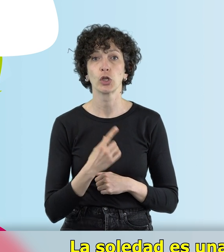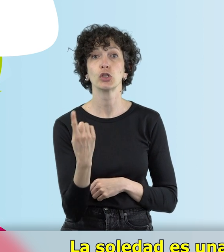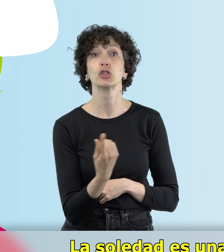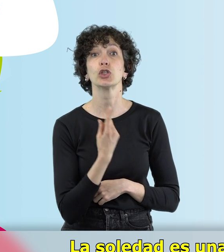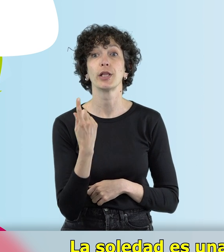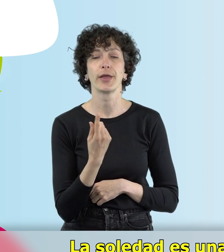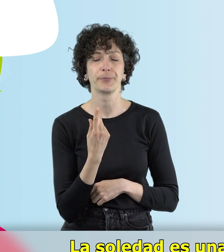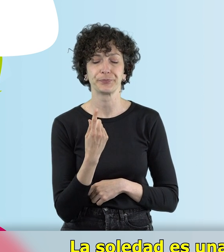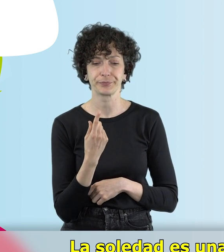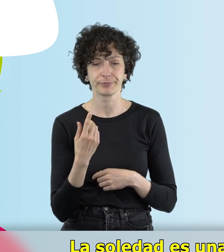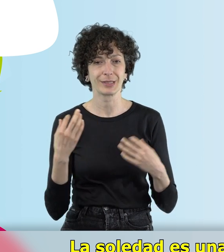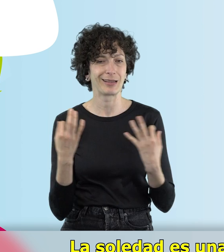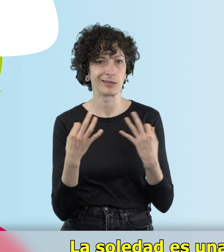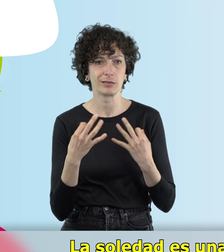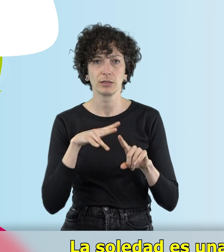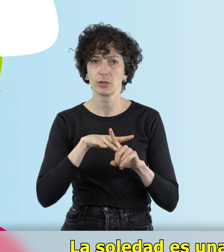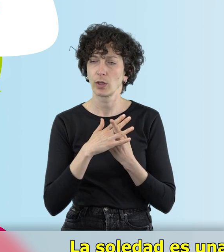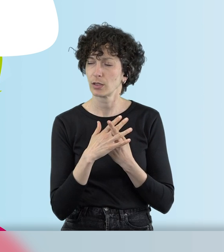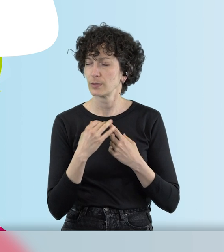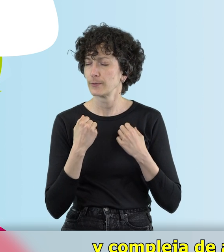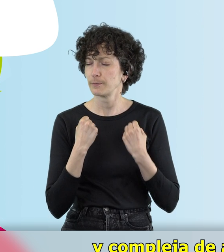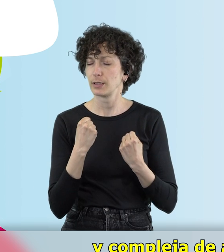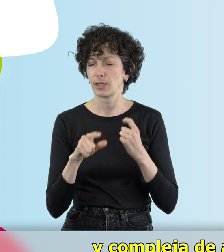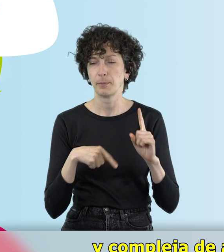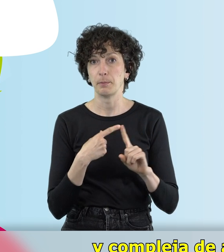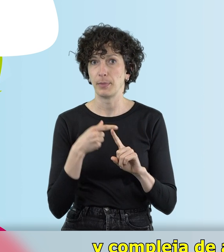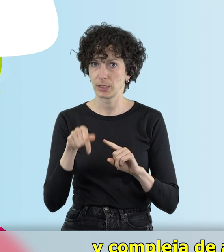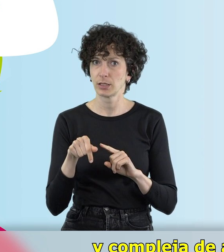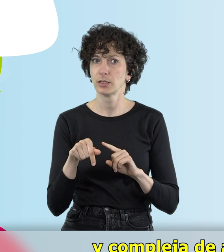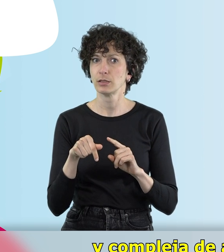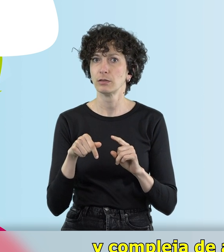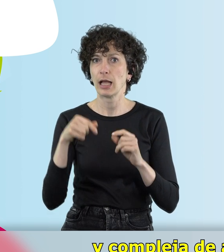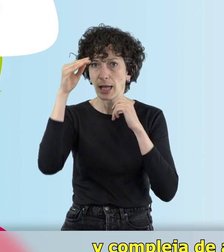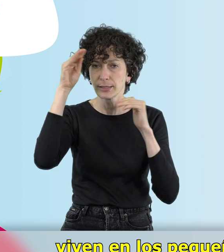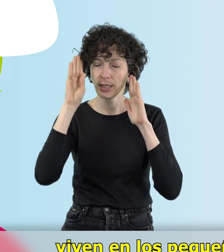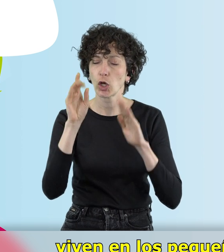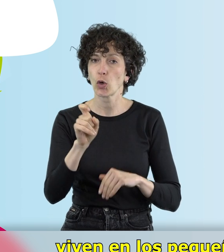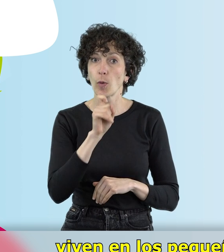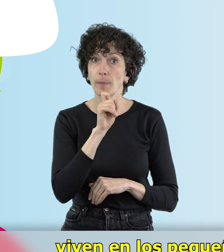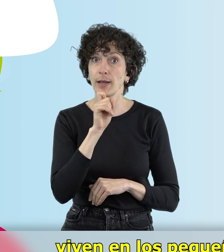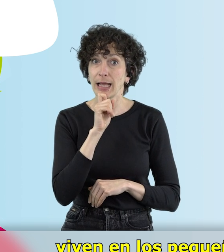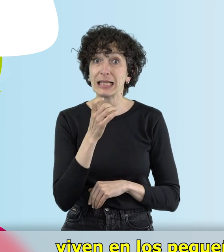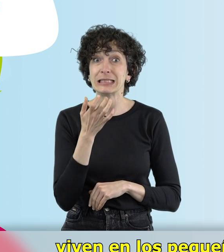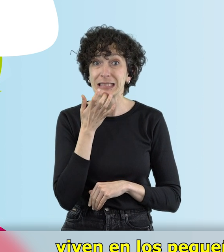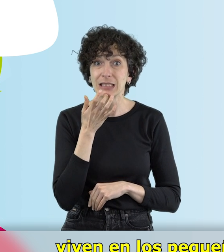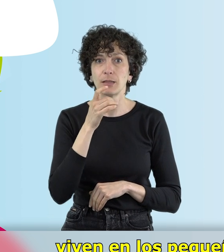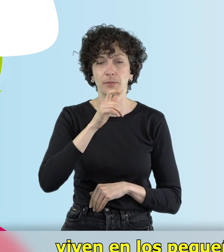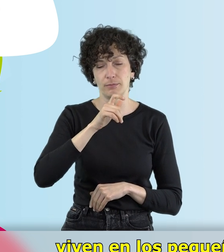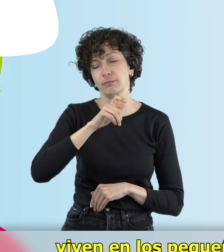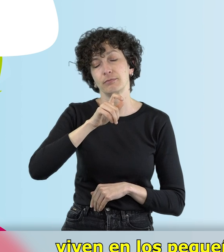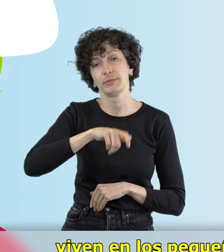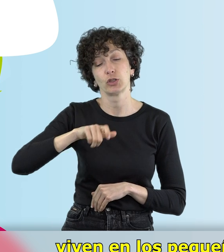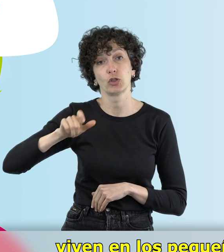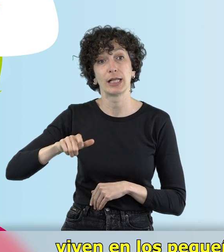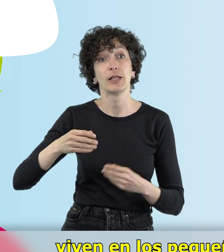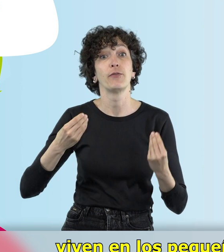La soledad es una situación especialmente intensa y compleja de abordar cuando las personas viven en los pequeños pueblos